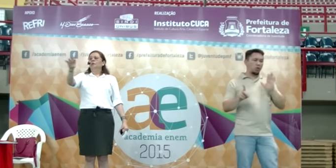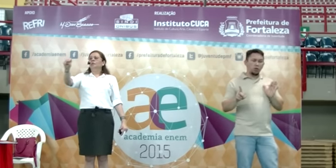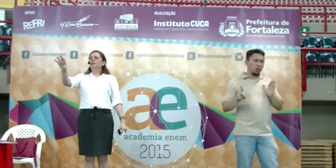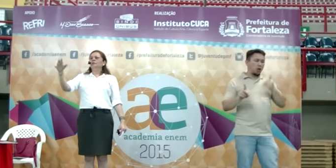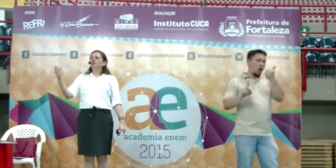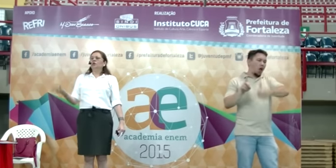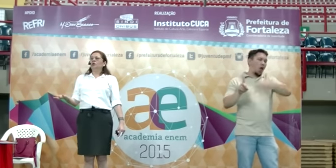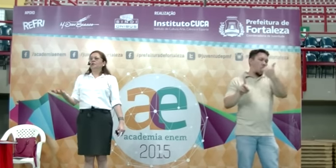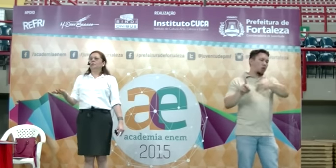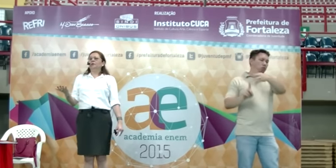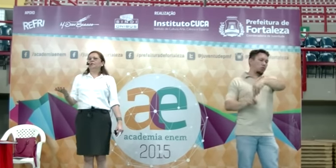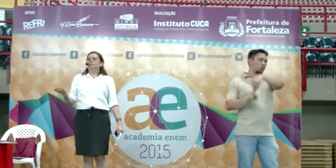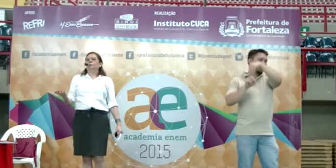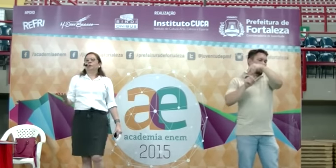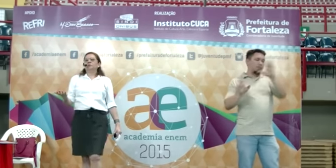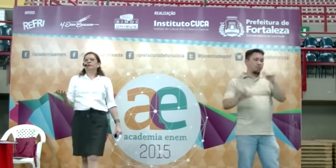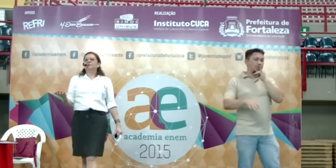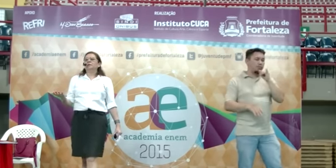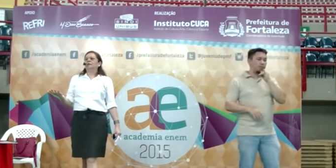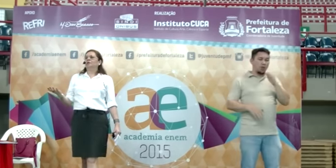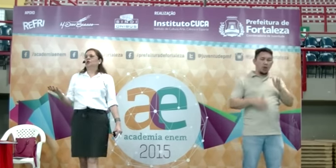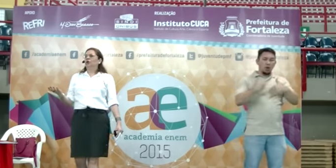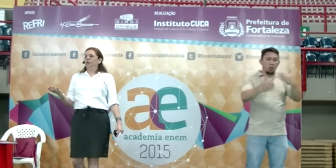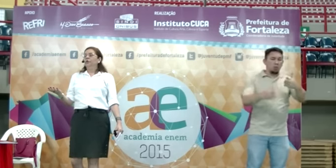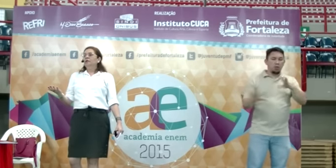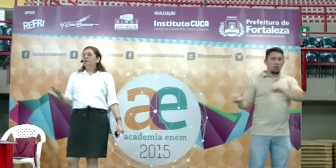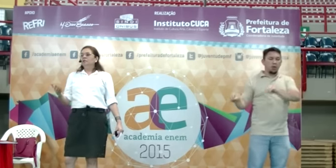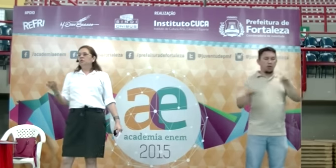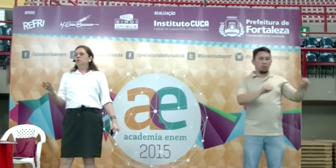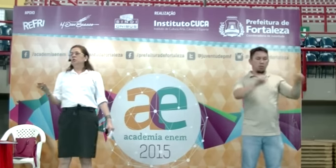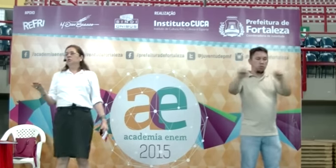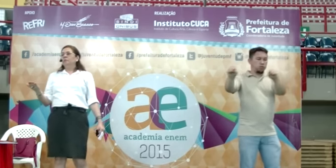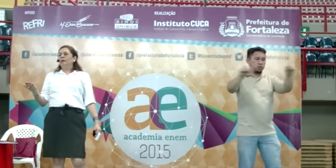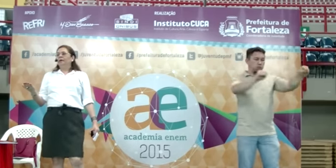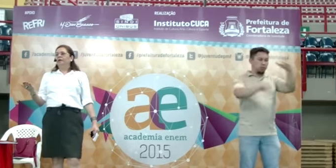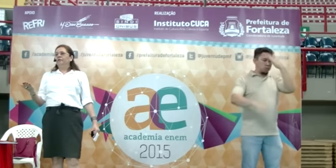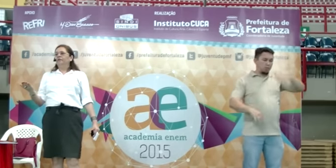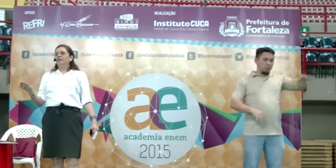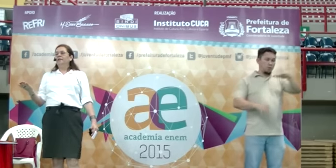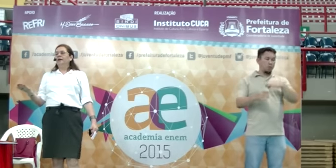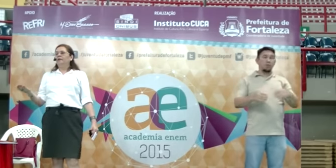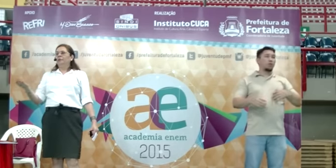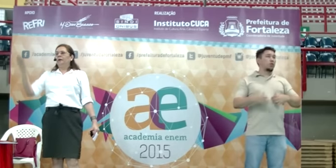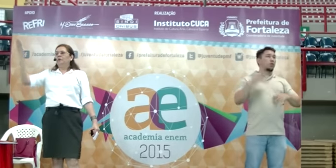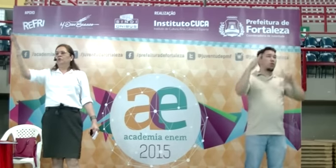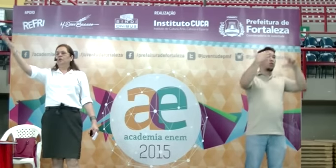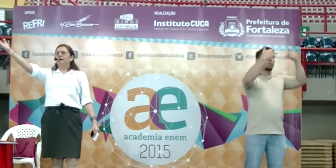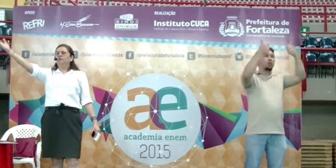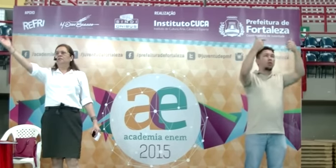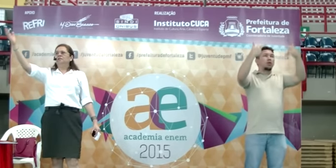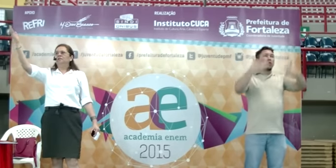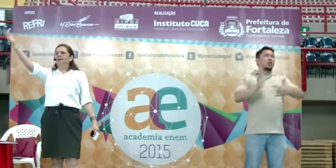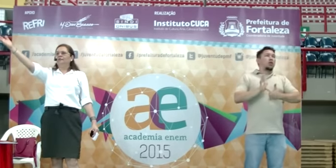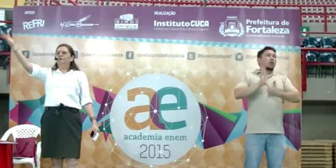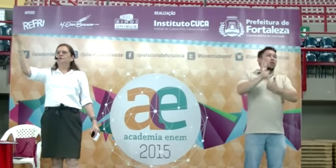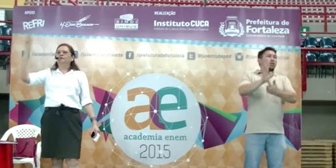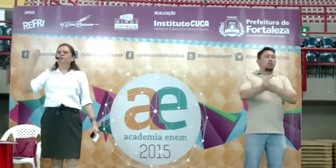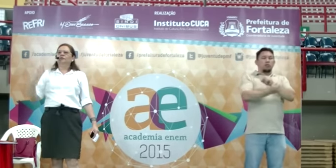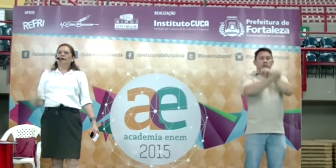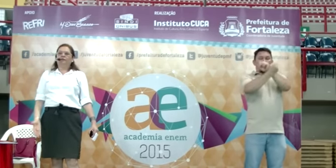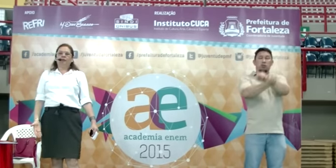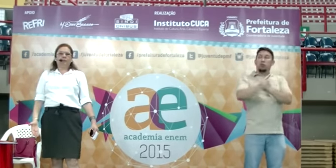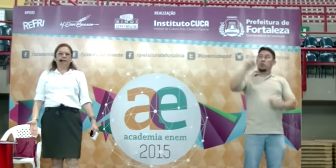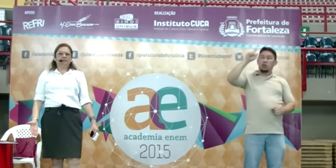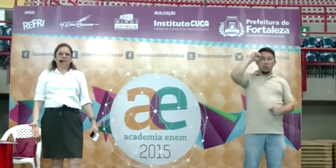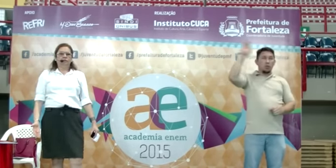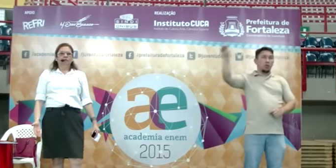leitor algumas coisas. Por exemplo, processo migratório. Tem gente que usa um parágrafo inteiro para mostrar os escravos que